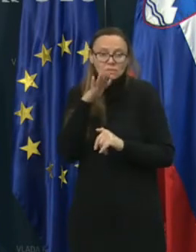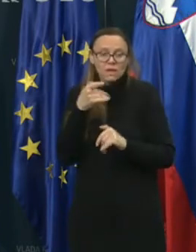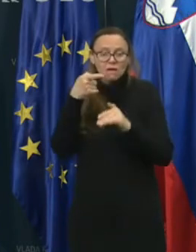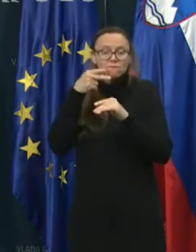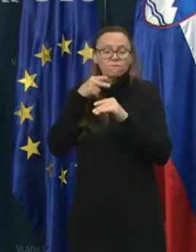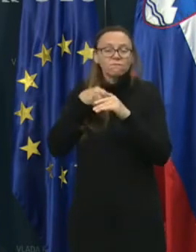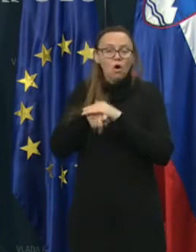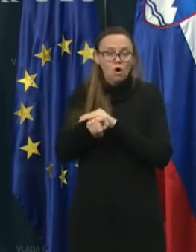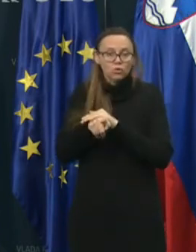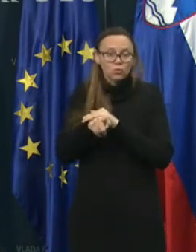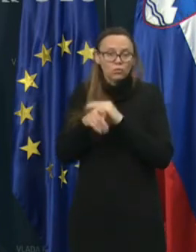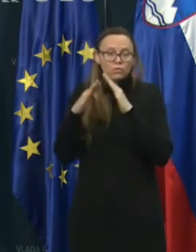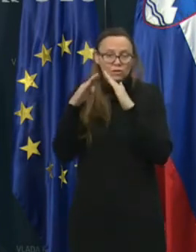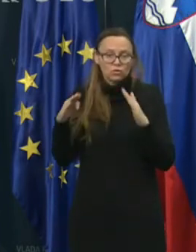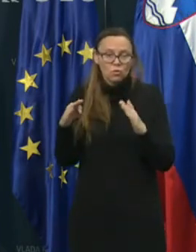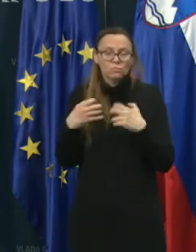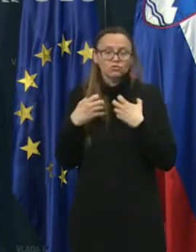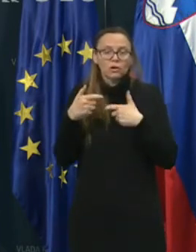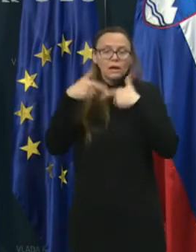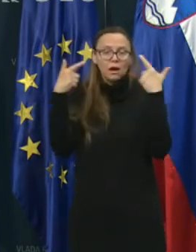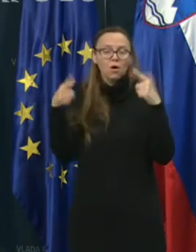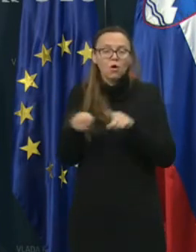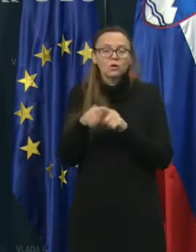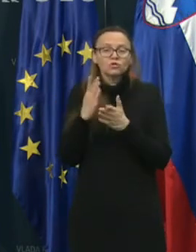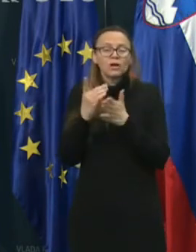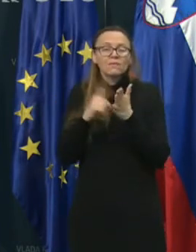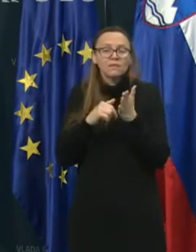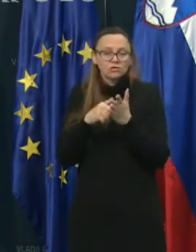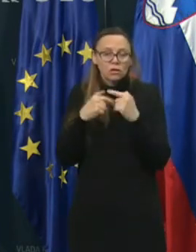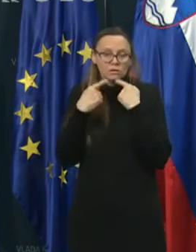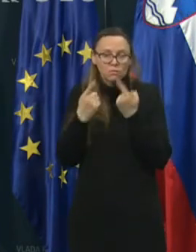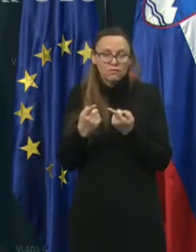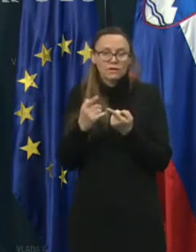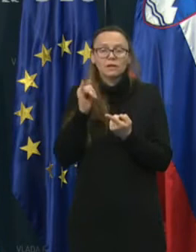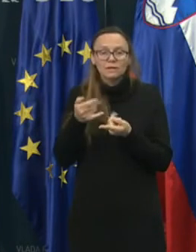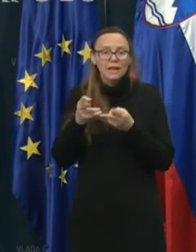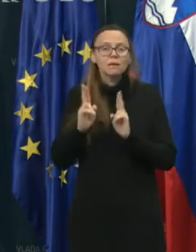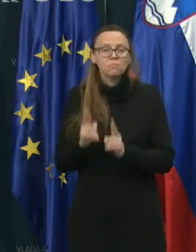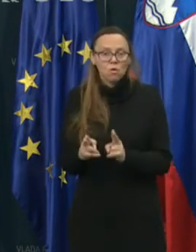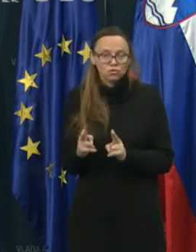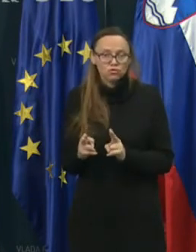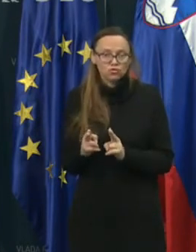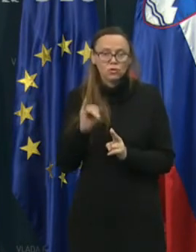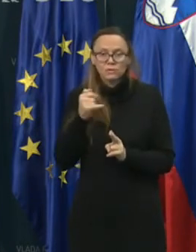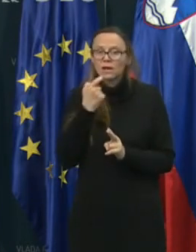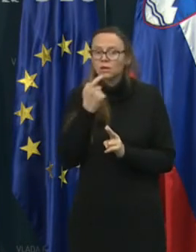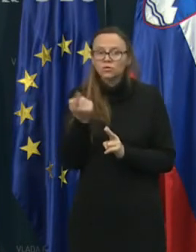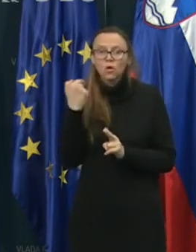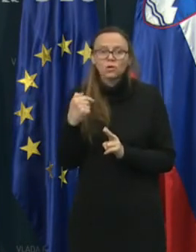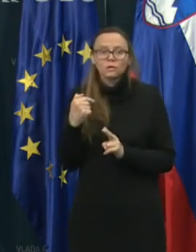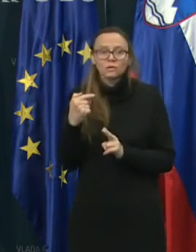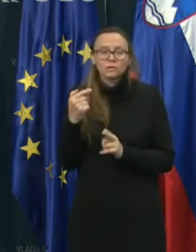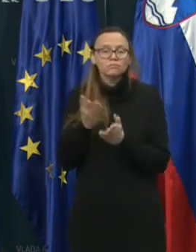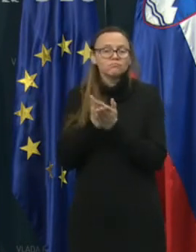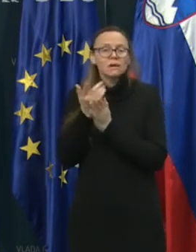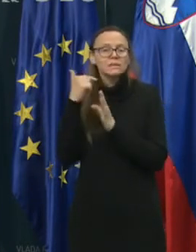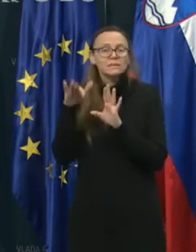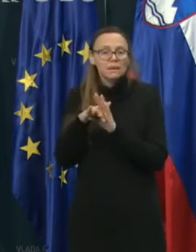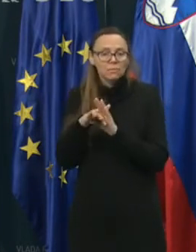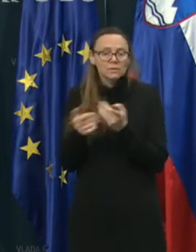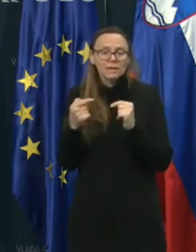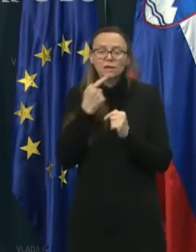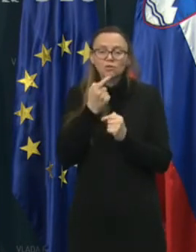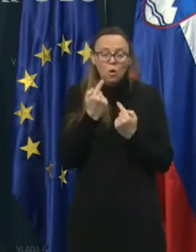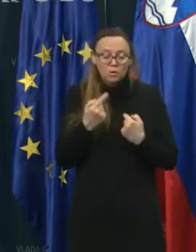bi pa želela pojasniti, tako kakor je bilo že večkrat povedano, da je možno, da je kdo od zaposlenih ali kdorkoli